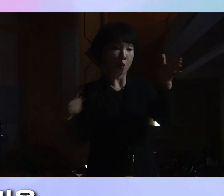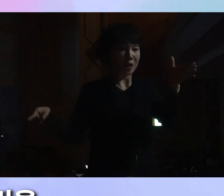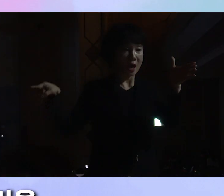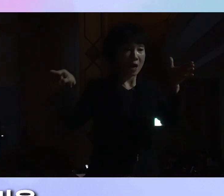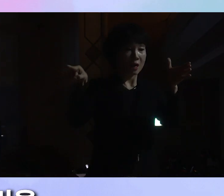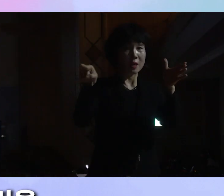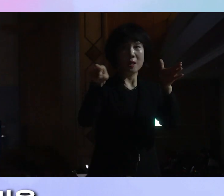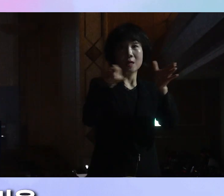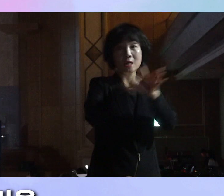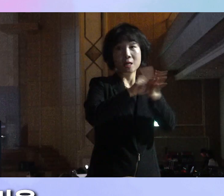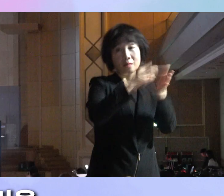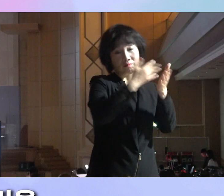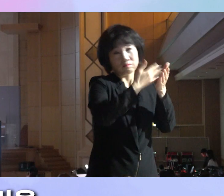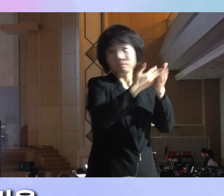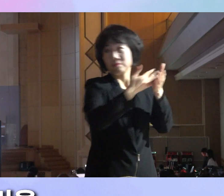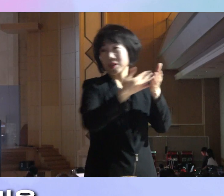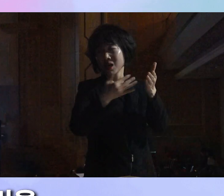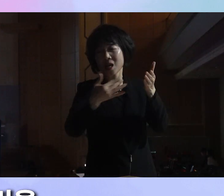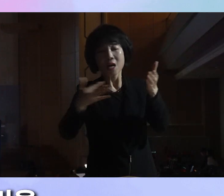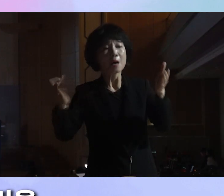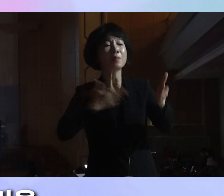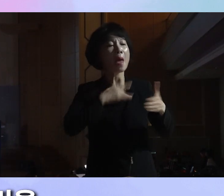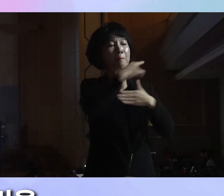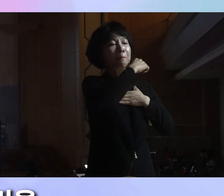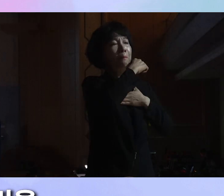위에 흘리리 피가